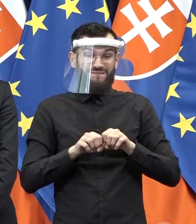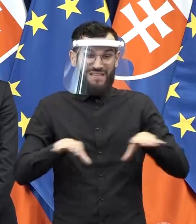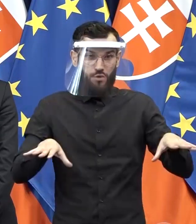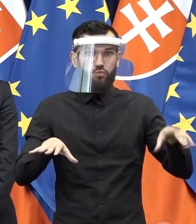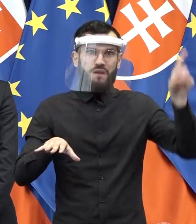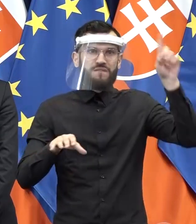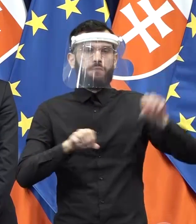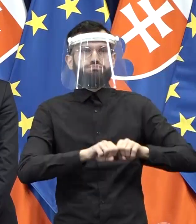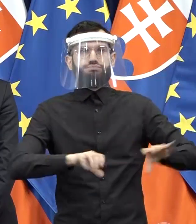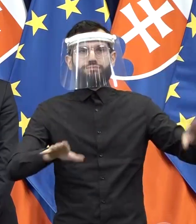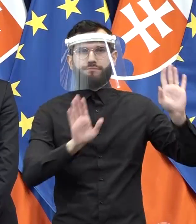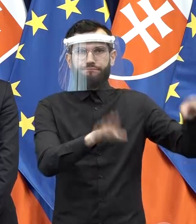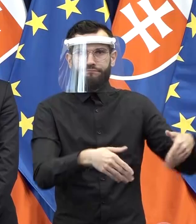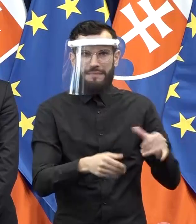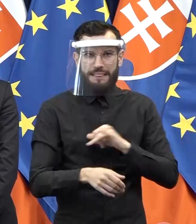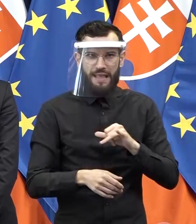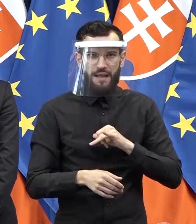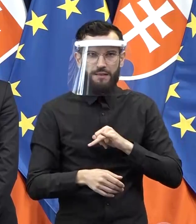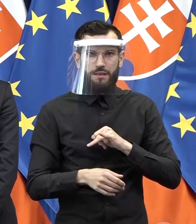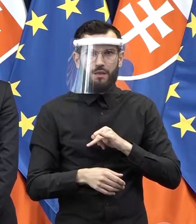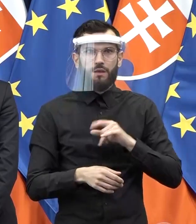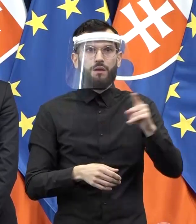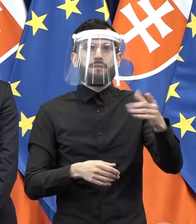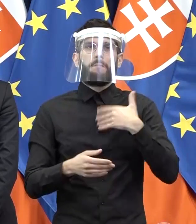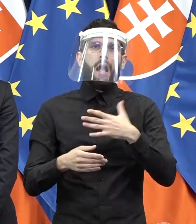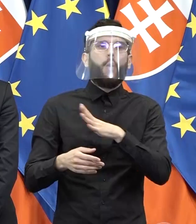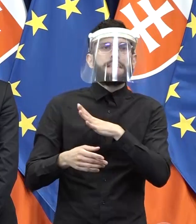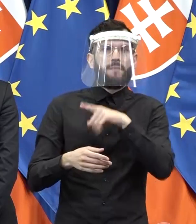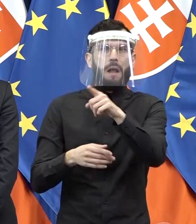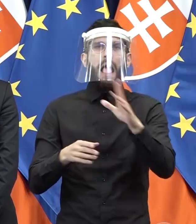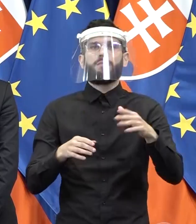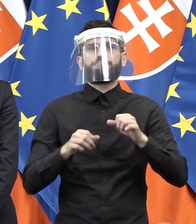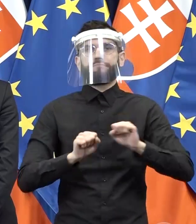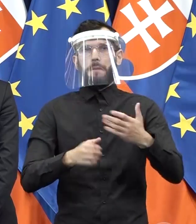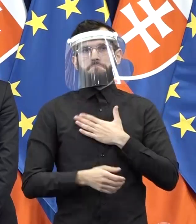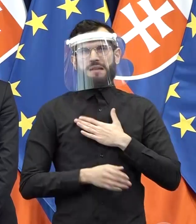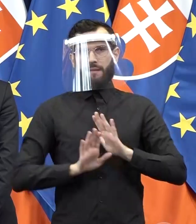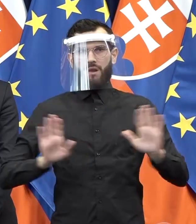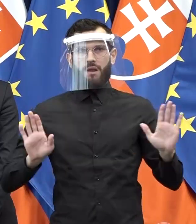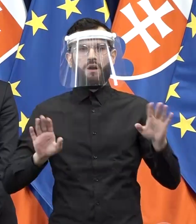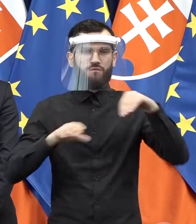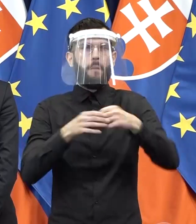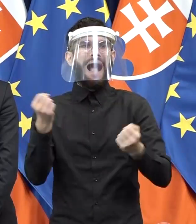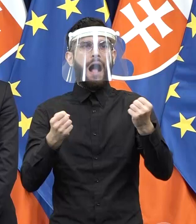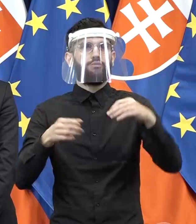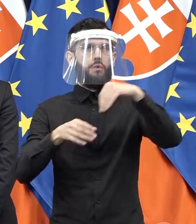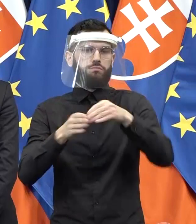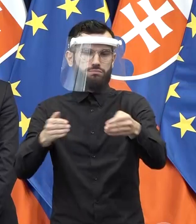rozprášiť v priestore, neohrozuje nikoho iného okrem seba, keď on v tom aute je.